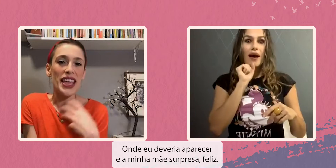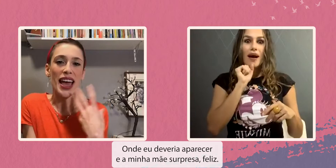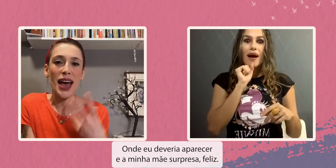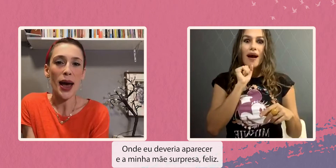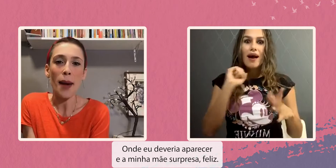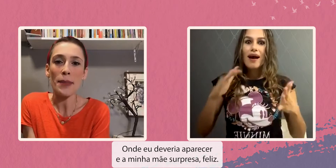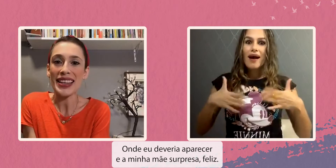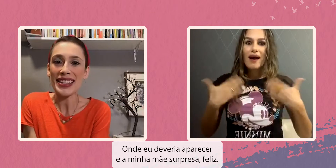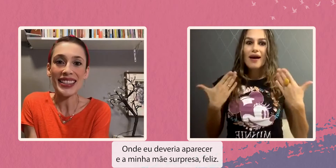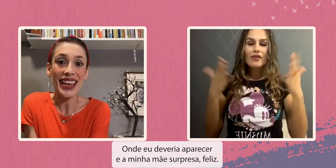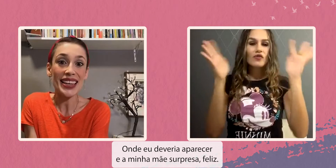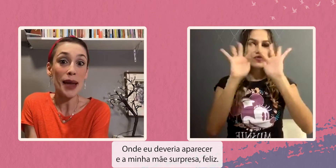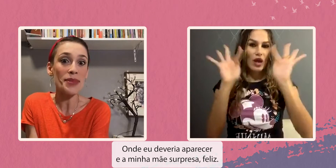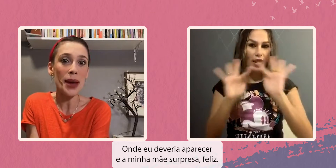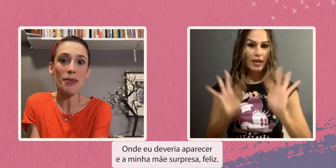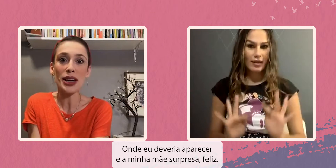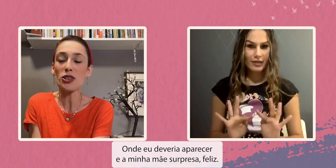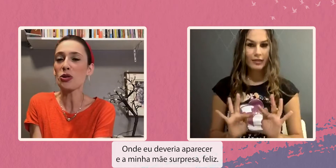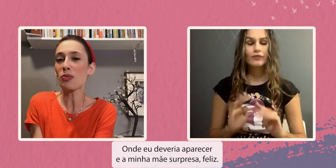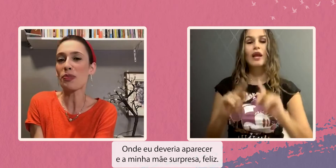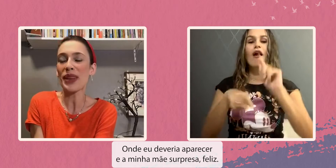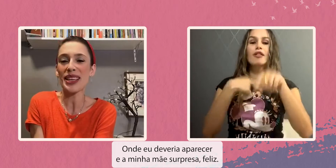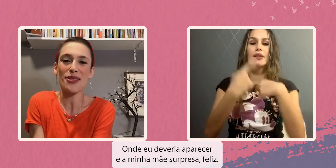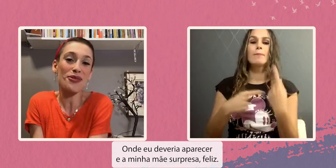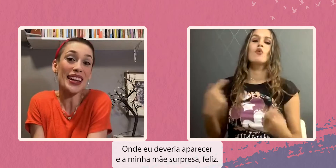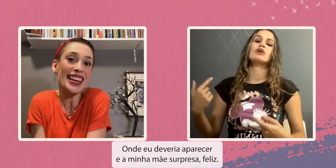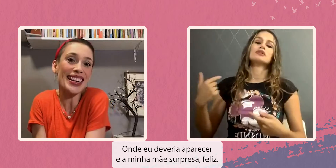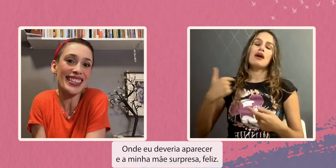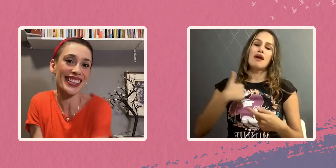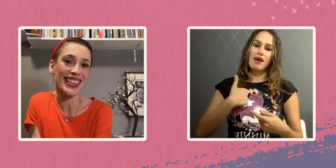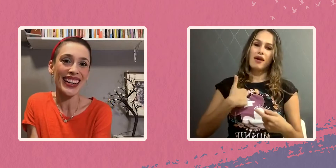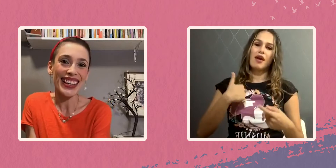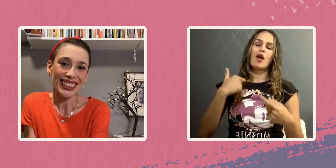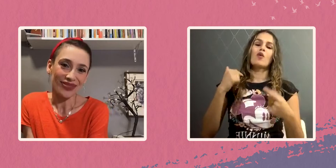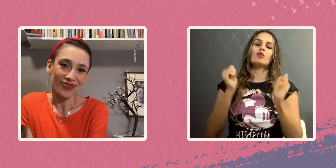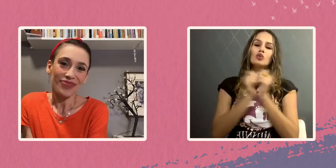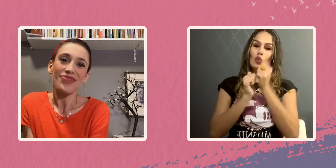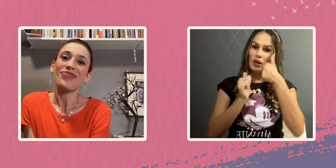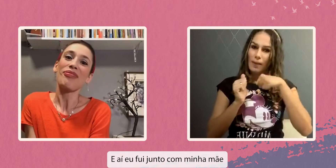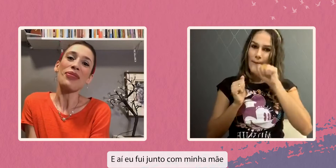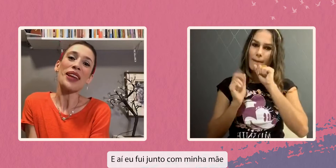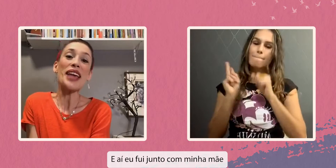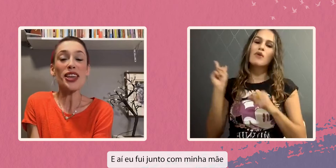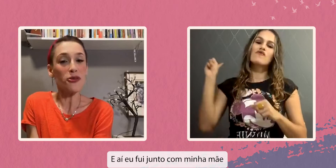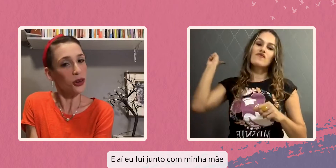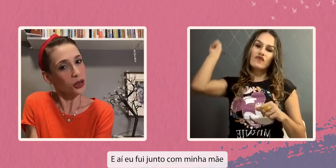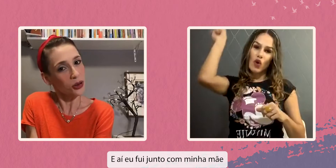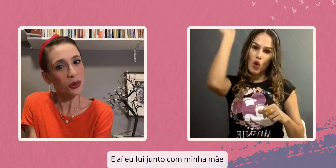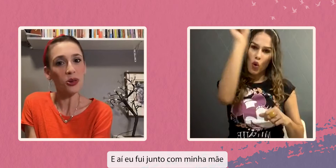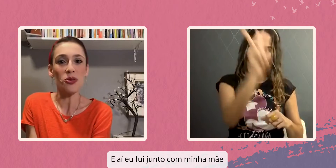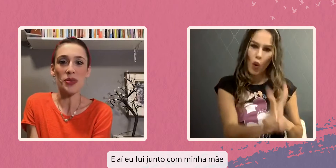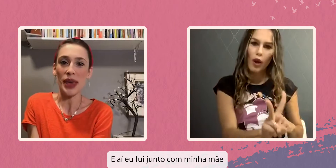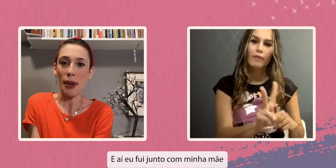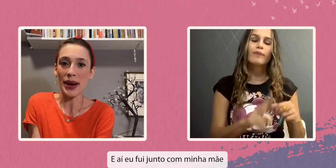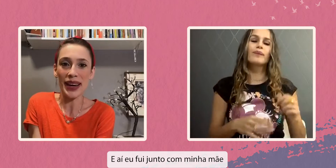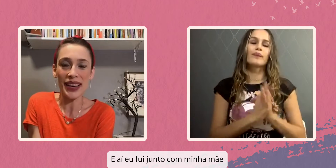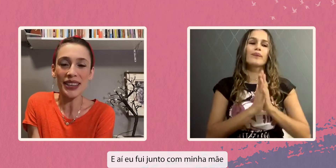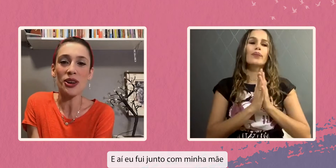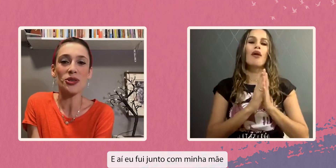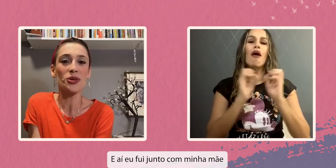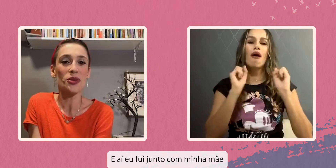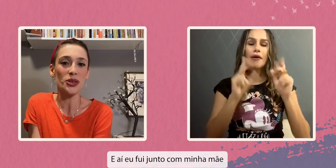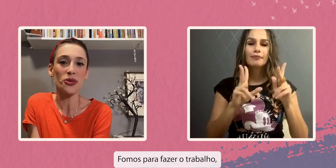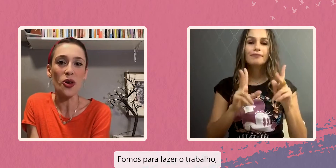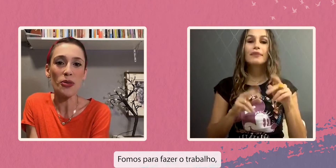eu poderia aparecer. E a minha mãe, surpresa, feliz. E aí eu fui com minha